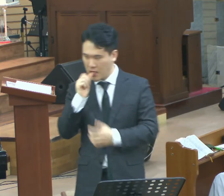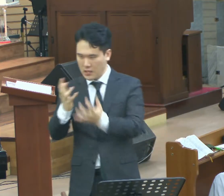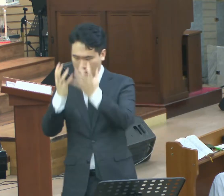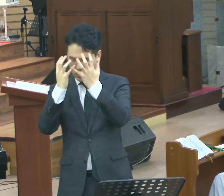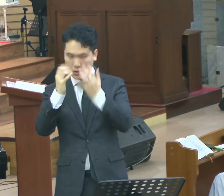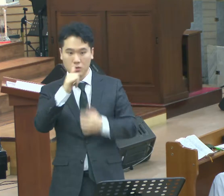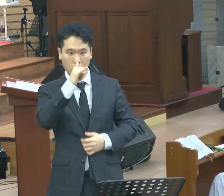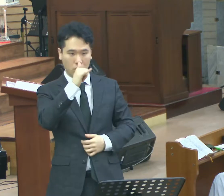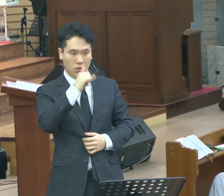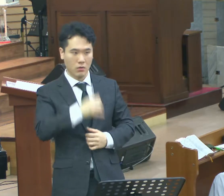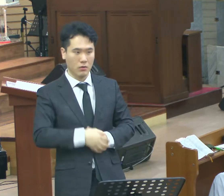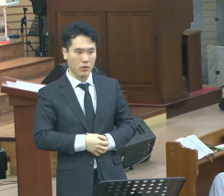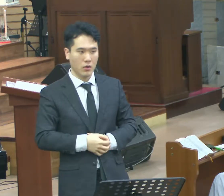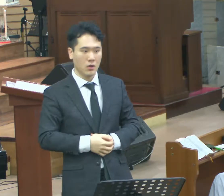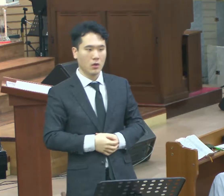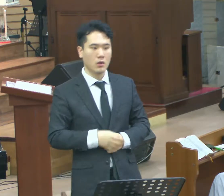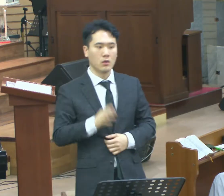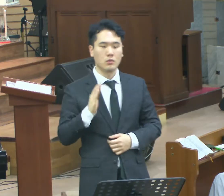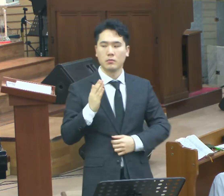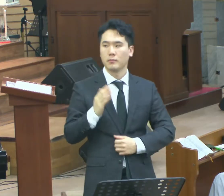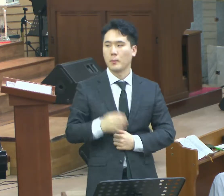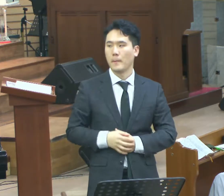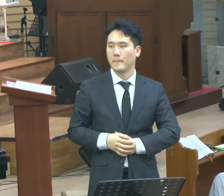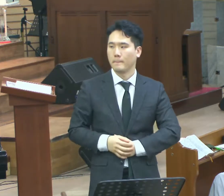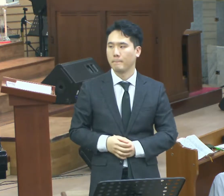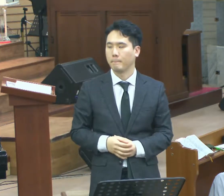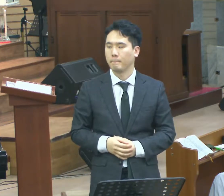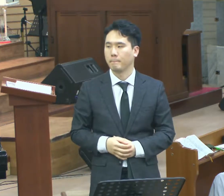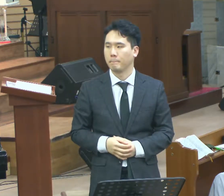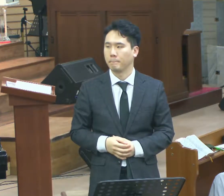보수적이고 관례적이고 과거지향적이에요.